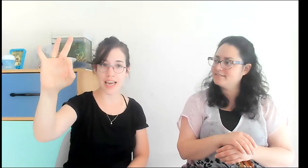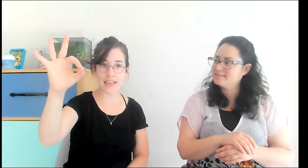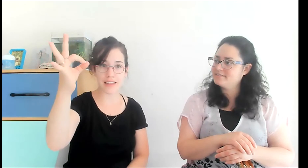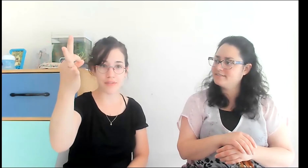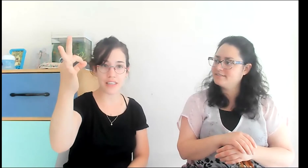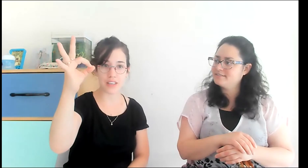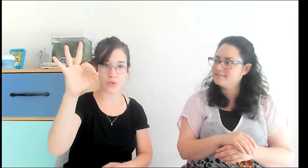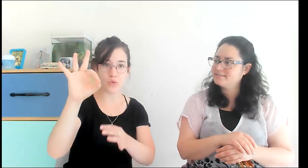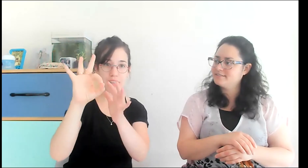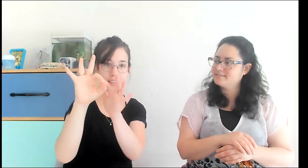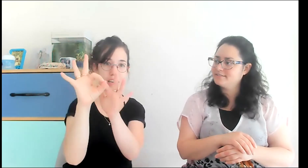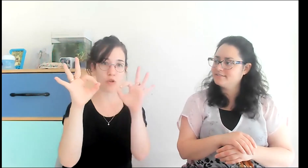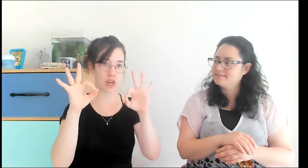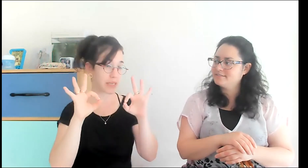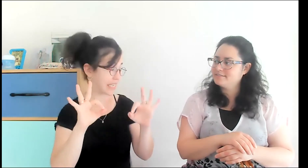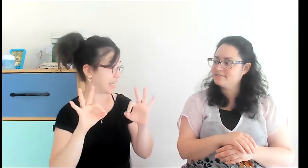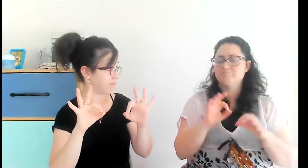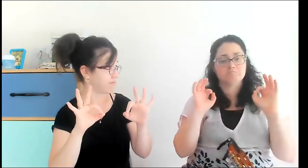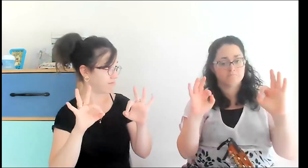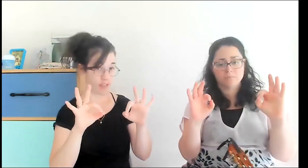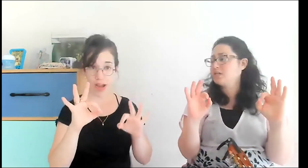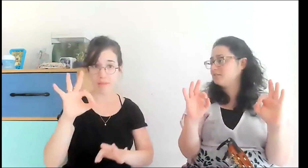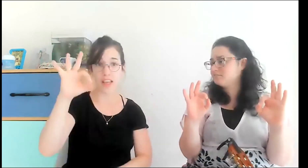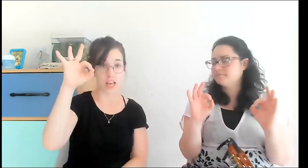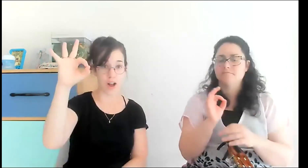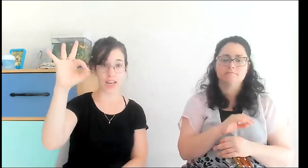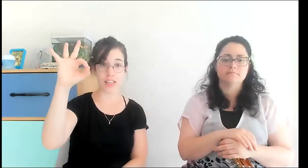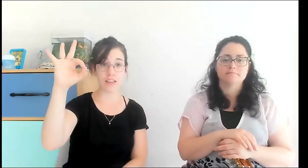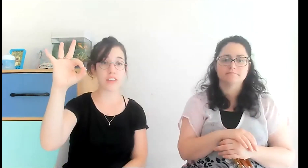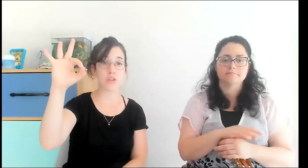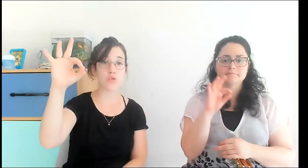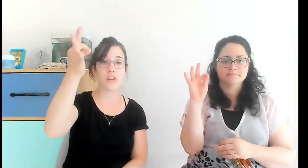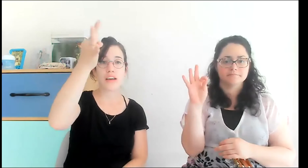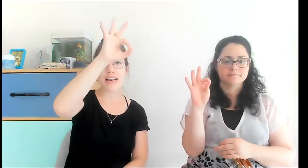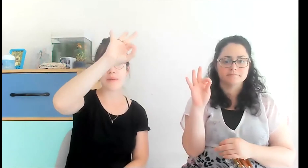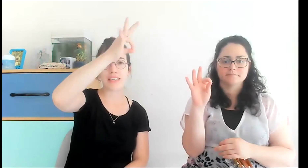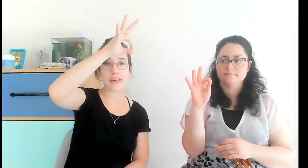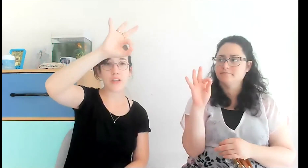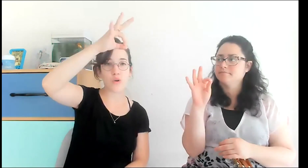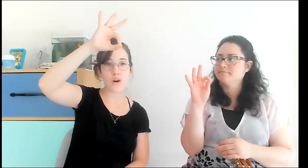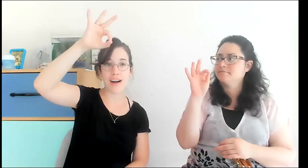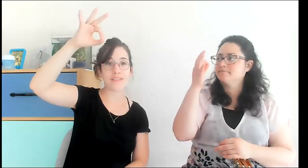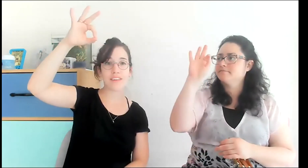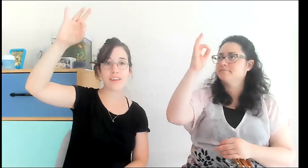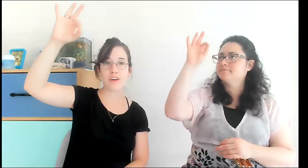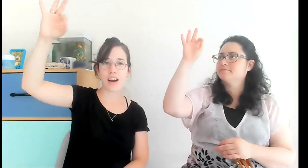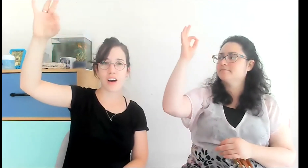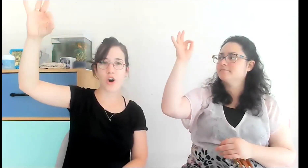את התבנית הזו, בסדר? כמו של בסדר. בסדר? לוקחת את התבנית הזו, אני מסמנת כוכב